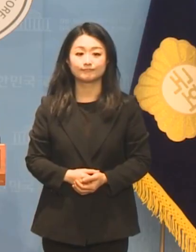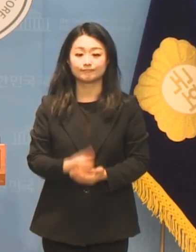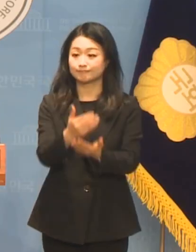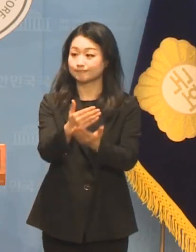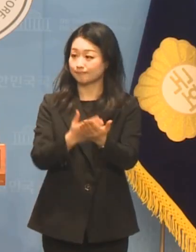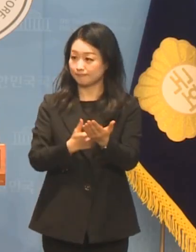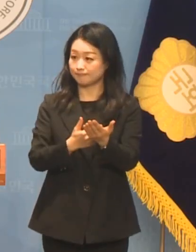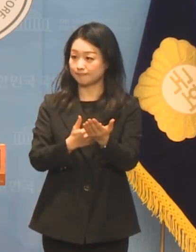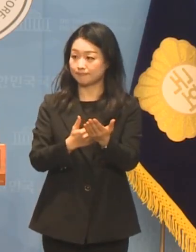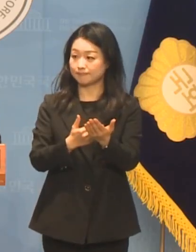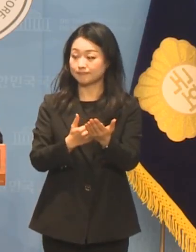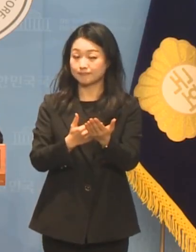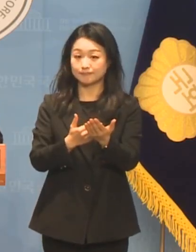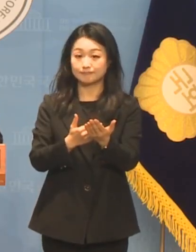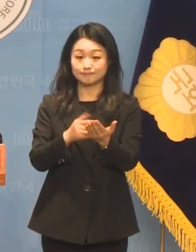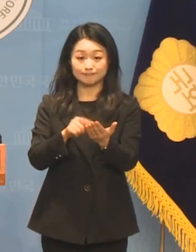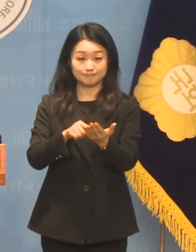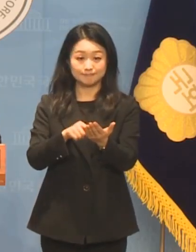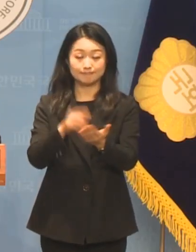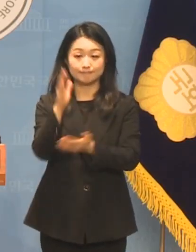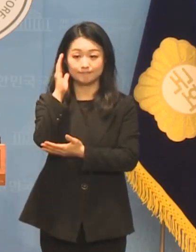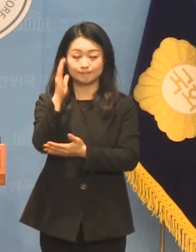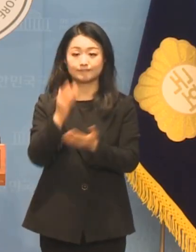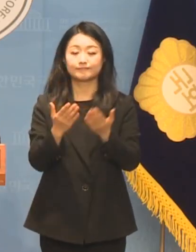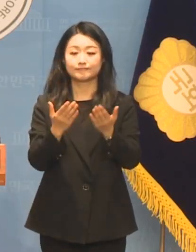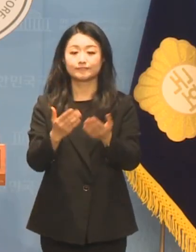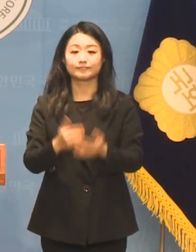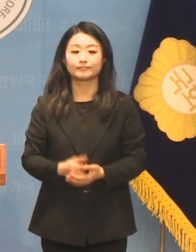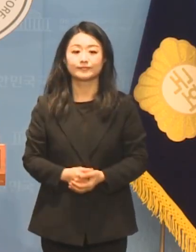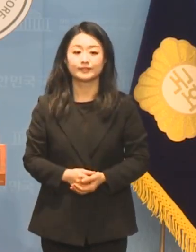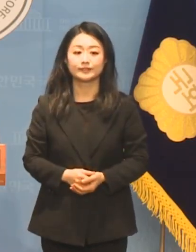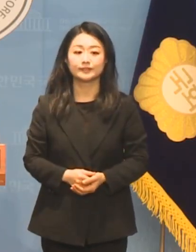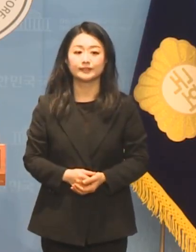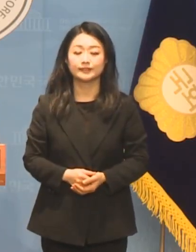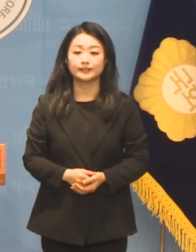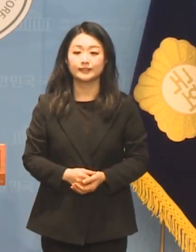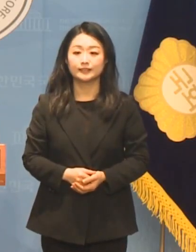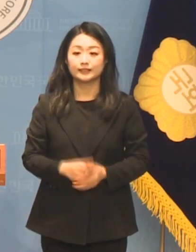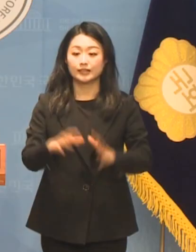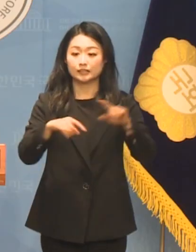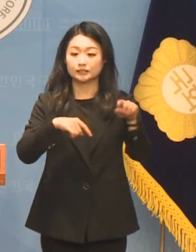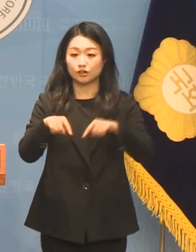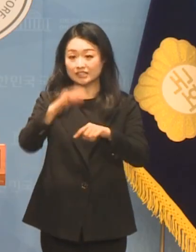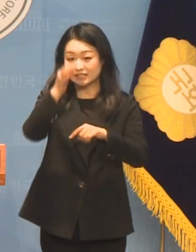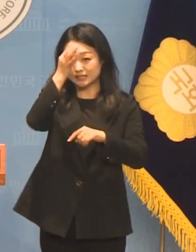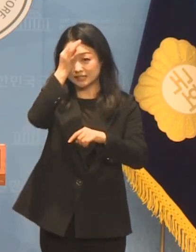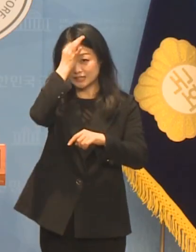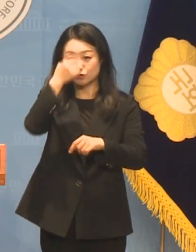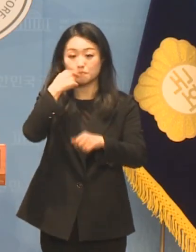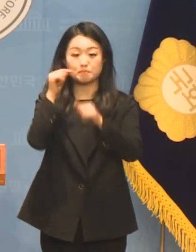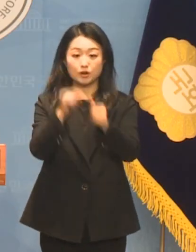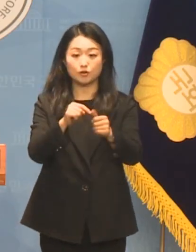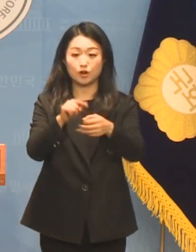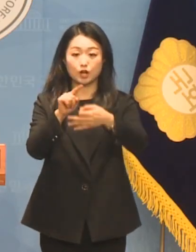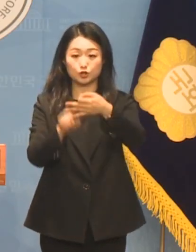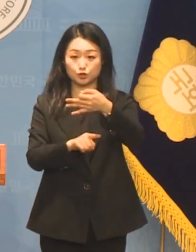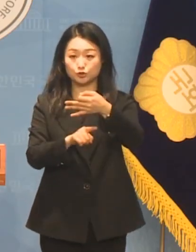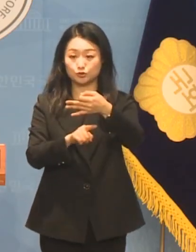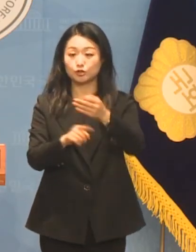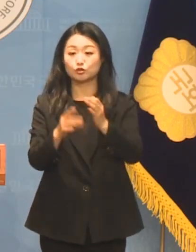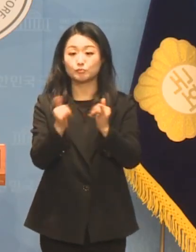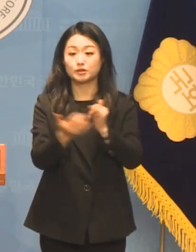기자회견문, 준비된 기자회견문 읽겠습니다. 정치 기소를 명령한 윤석열은